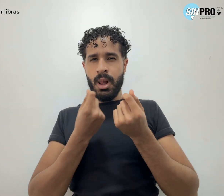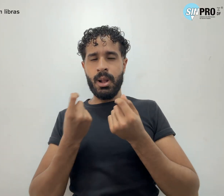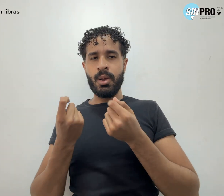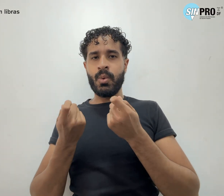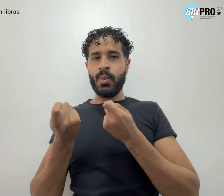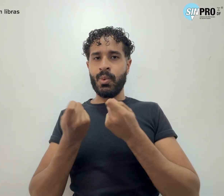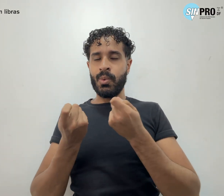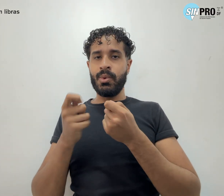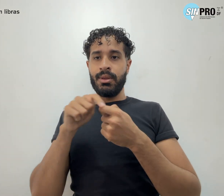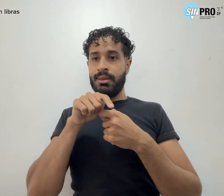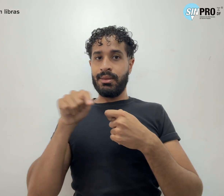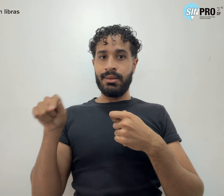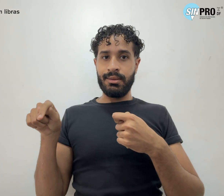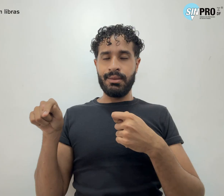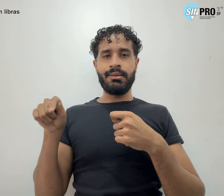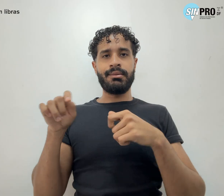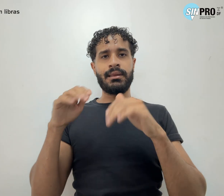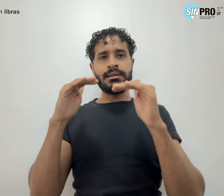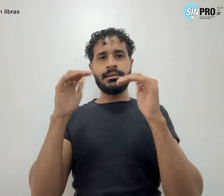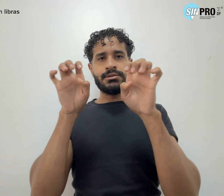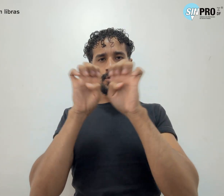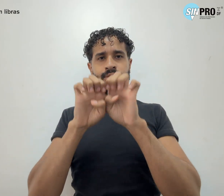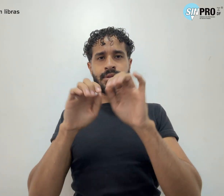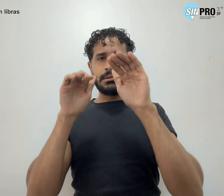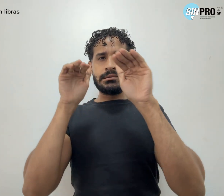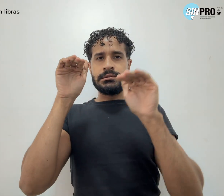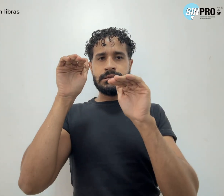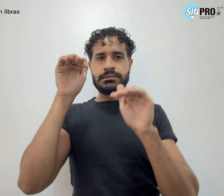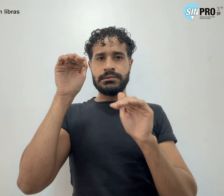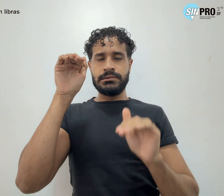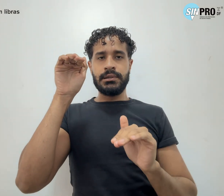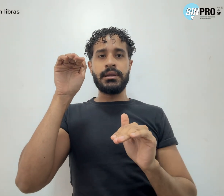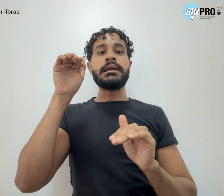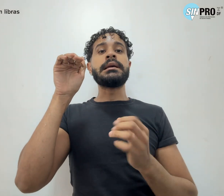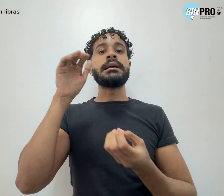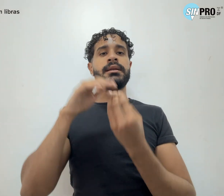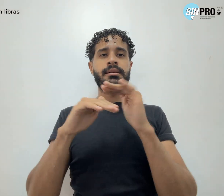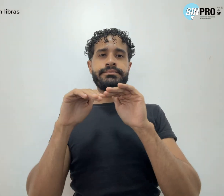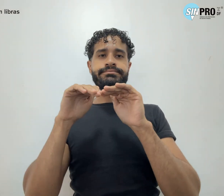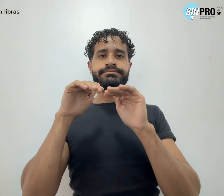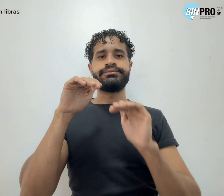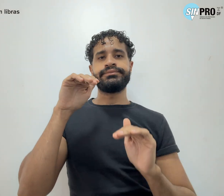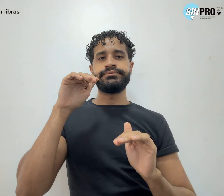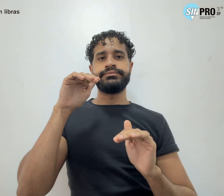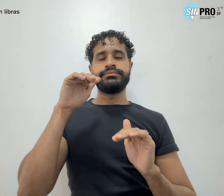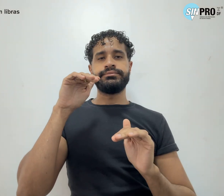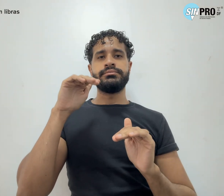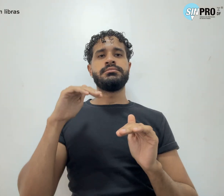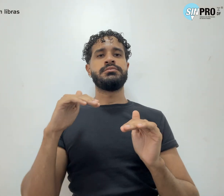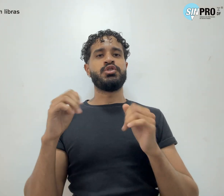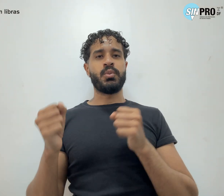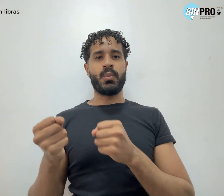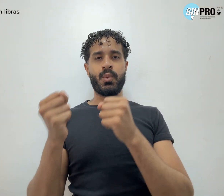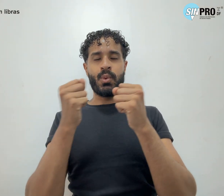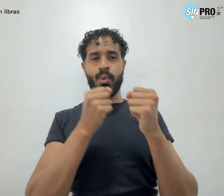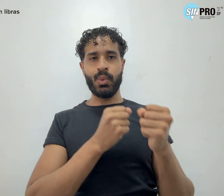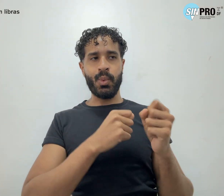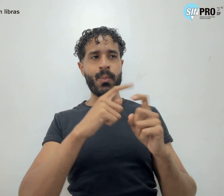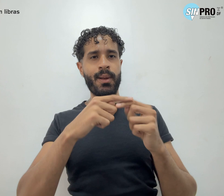é essa estrutura que gera desigualdades materiais, de poder e de acesso a